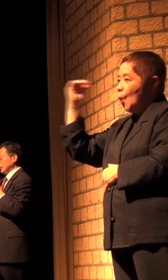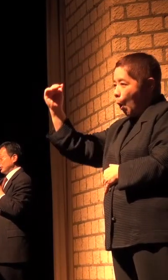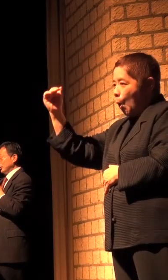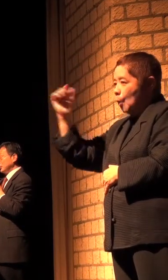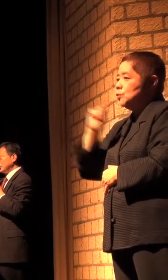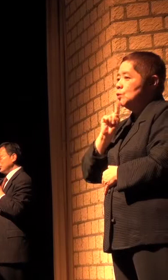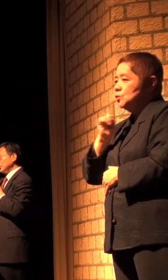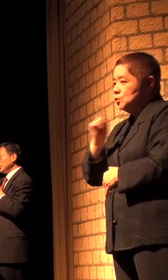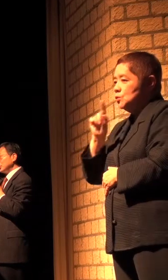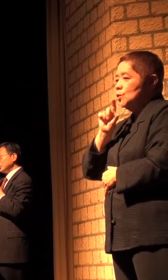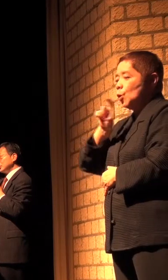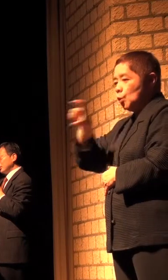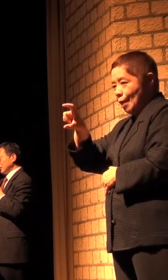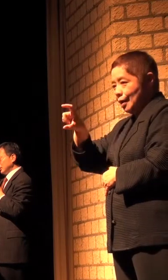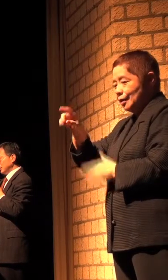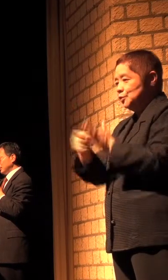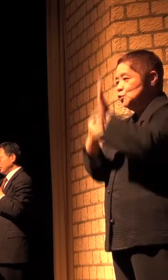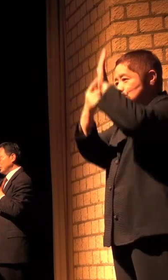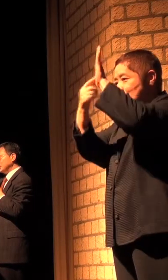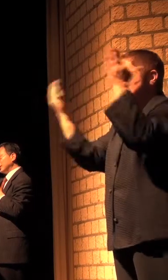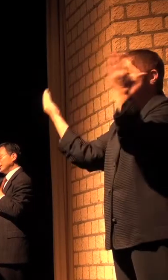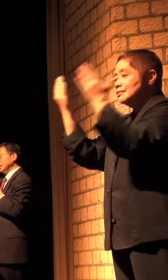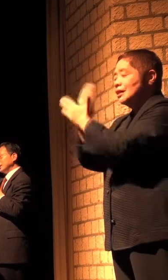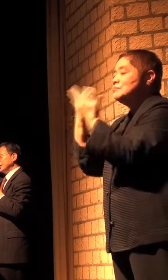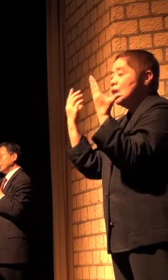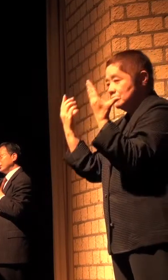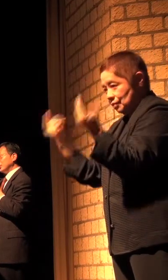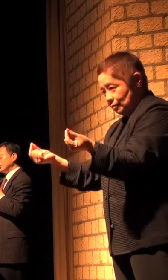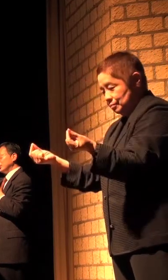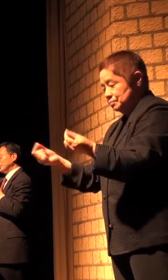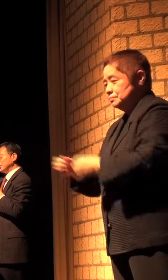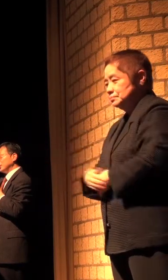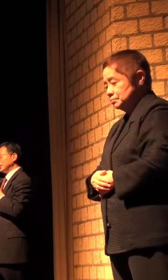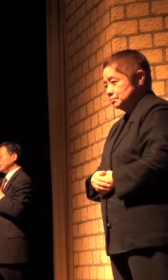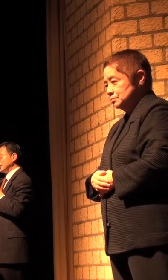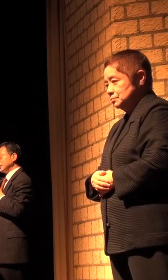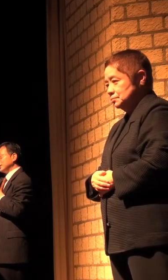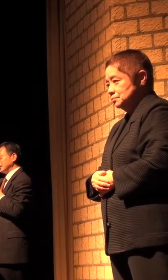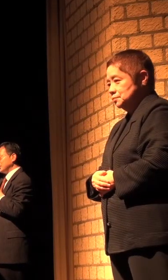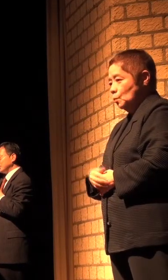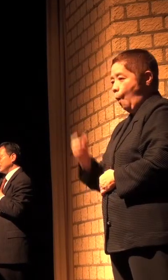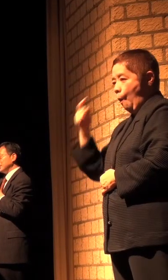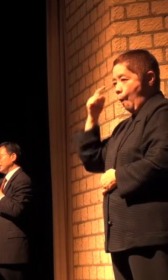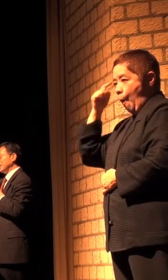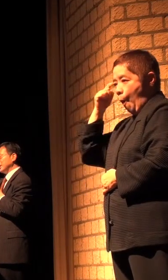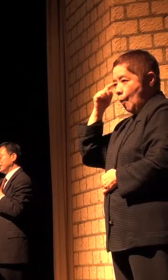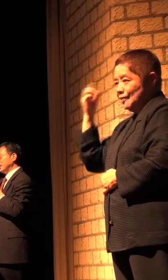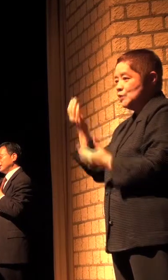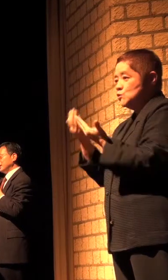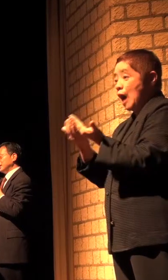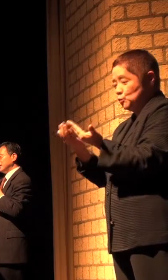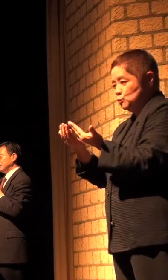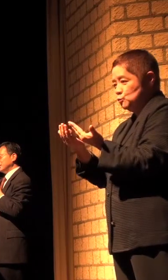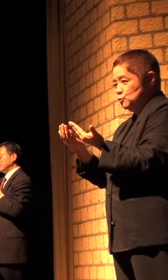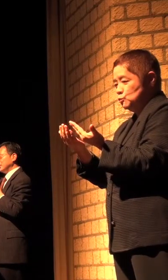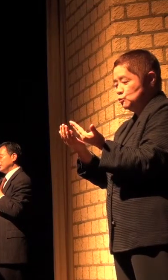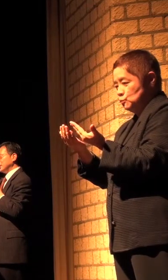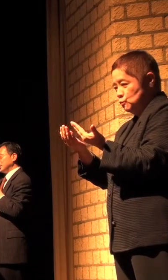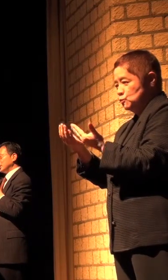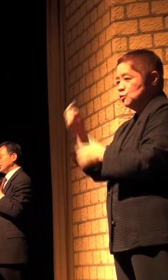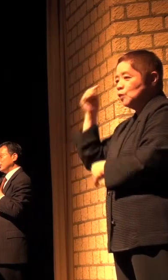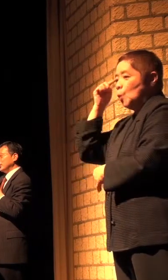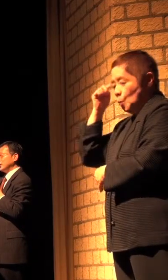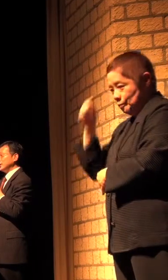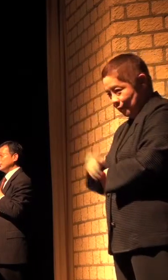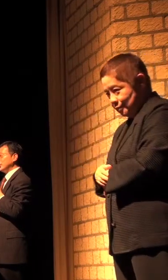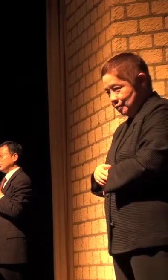これってでも本当究極の防災のこう哲学なんだなと思います。あの例